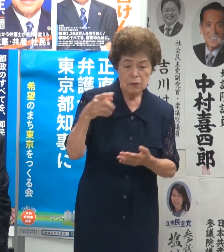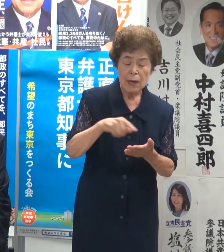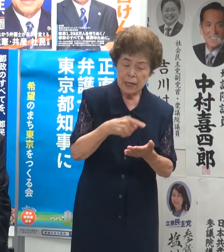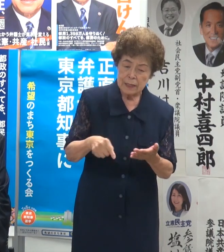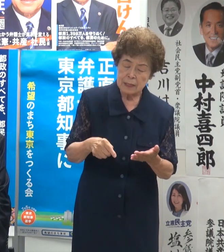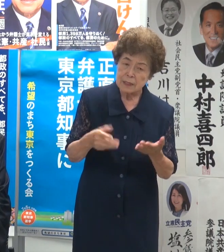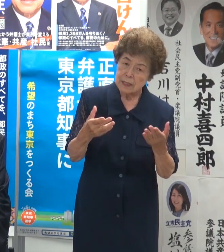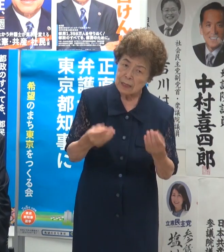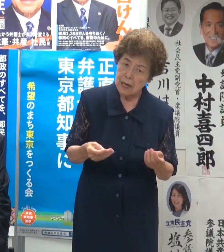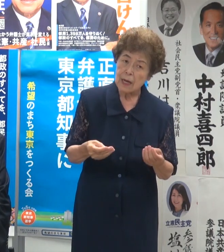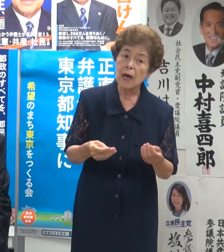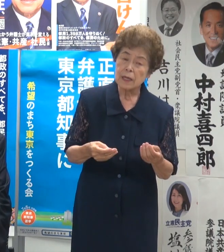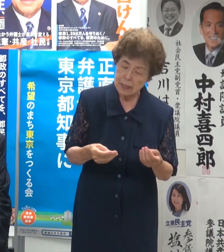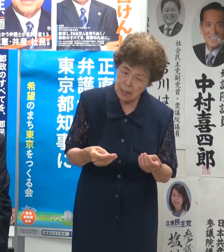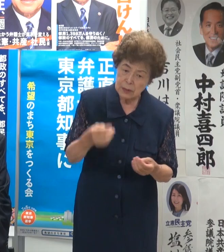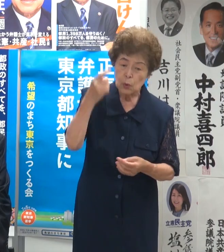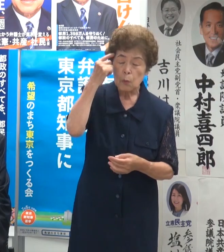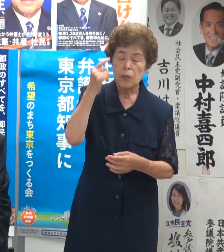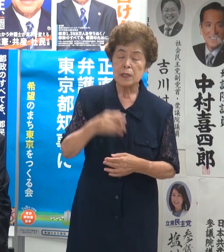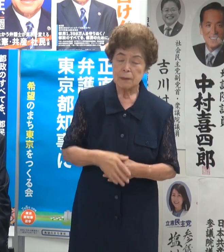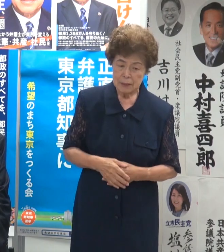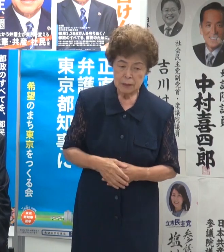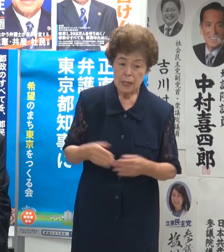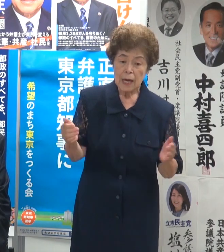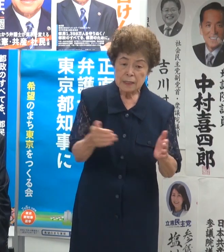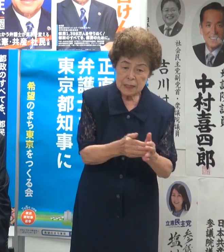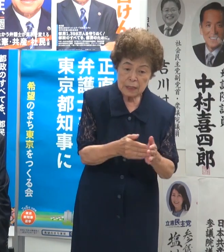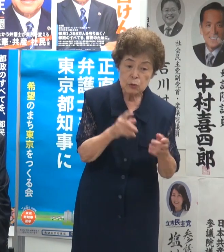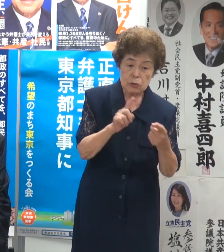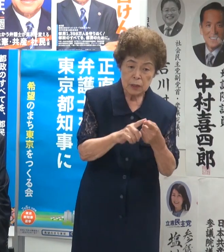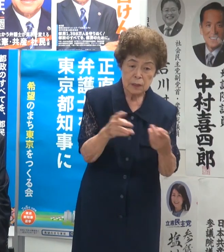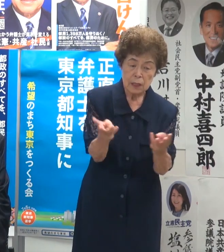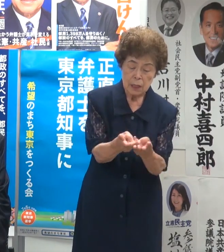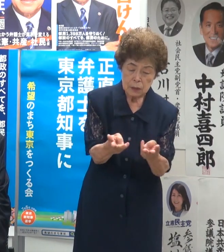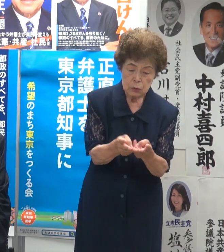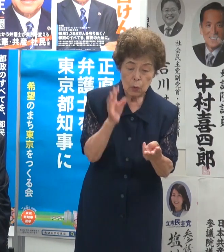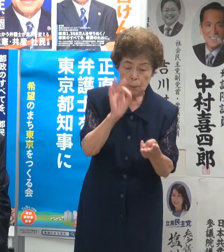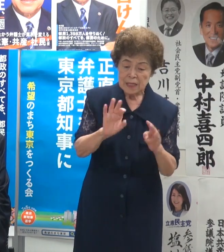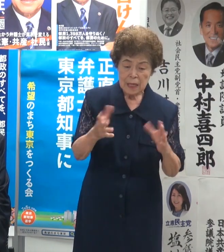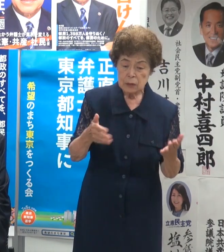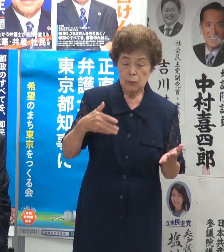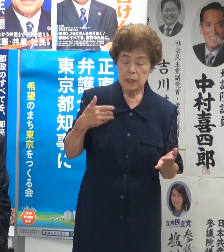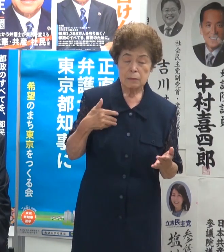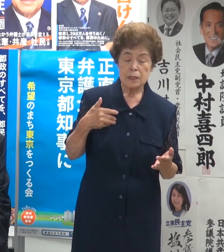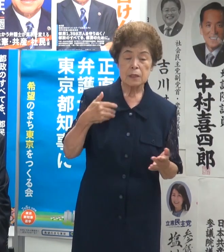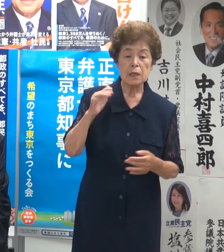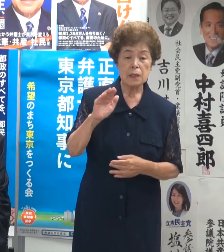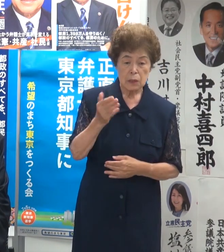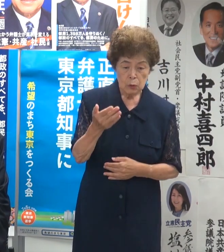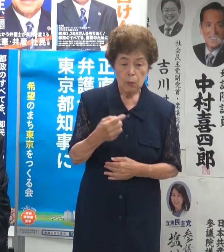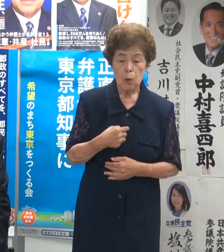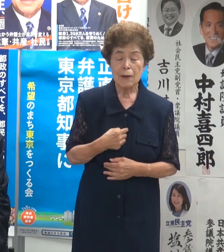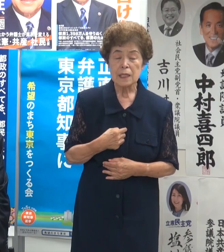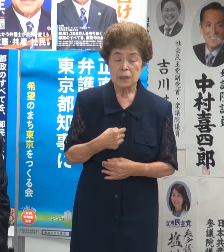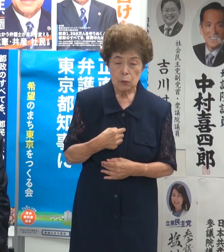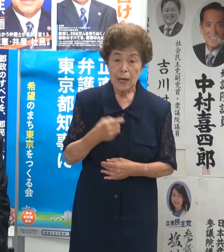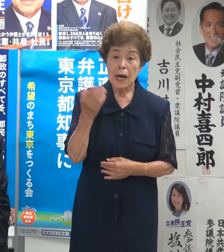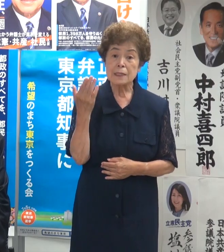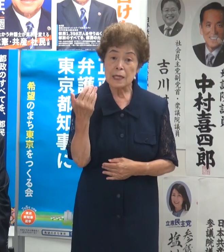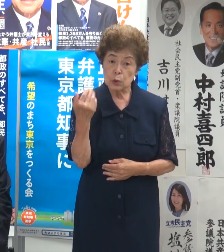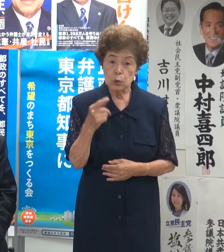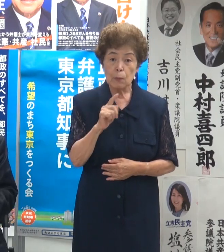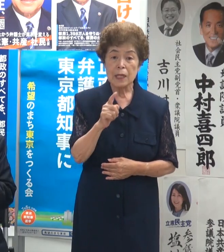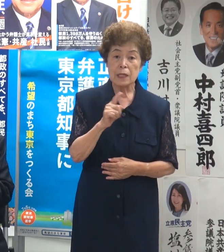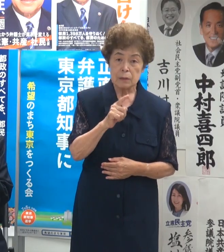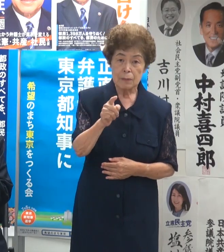というふうに思ってます。で、最終的な表彰を見ないと分かりませんけど、私は先ほどお話しし